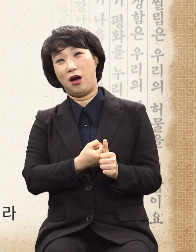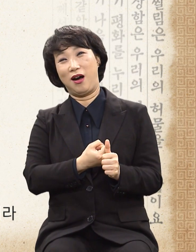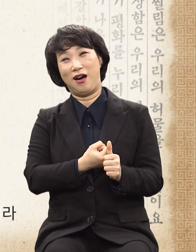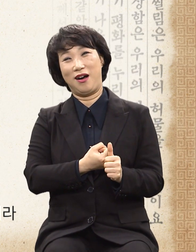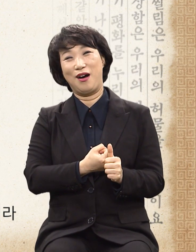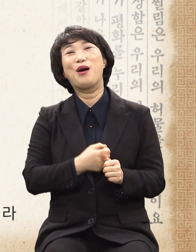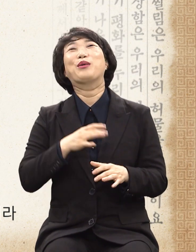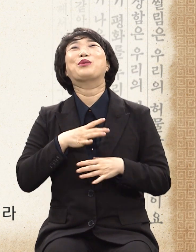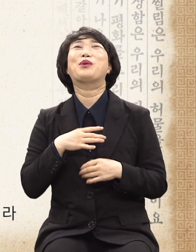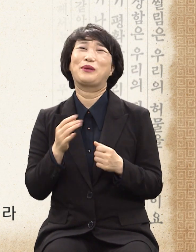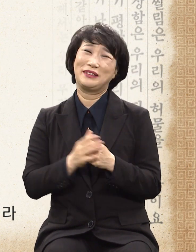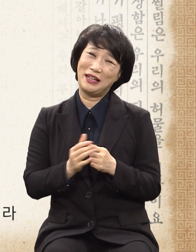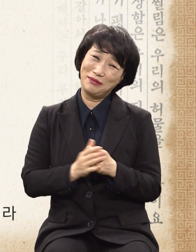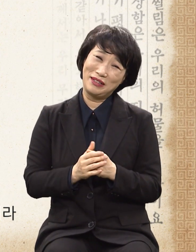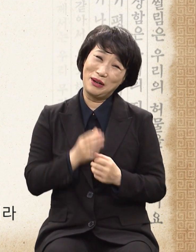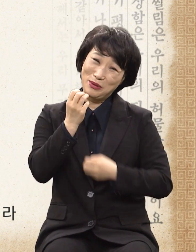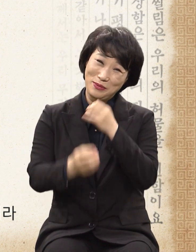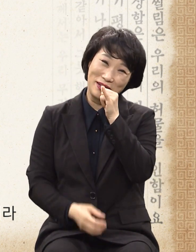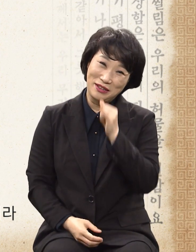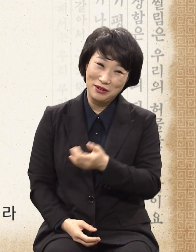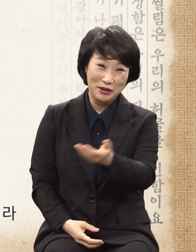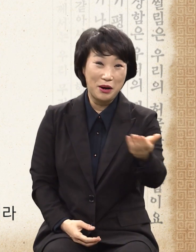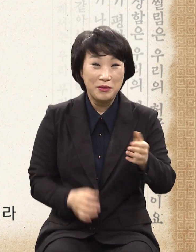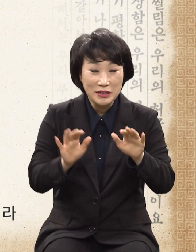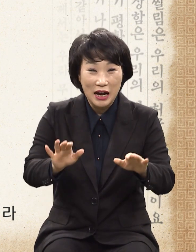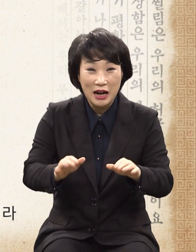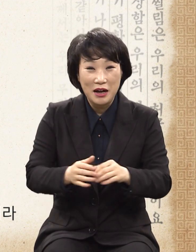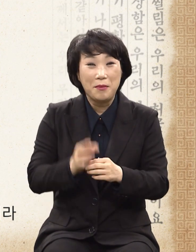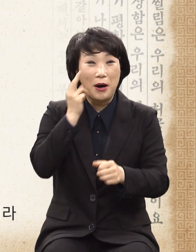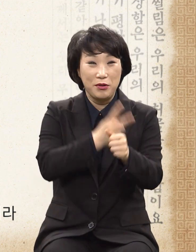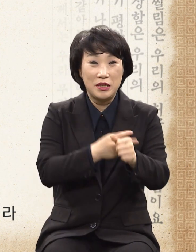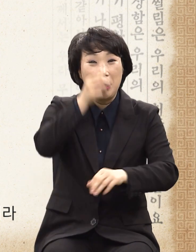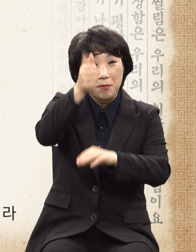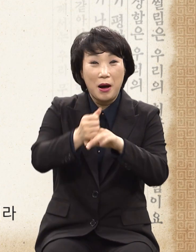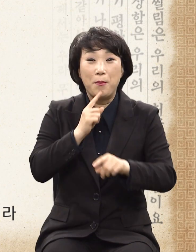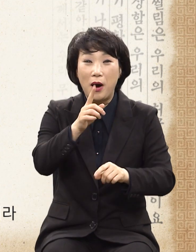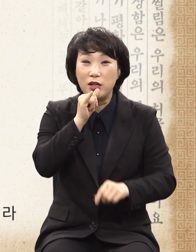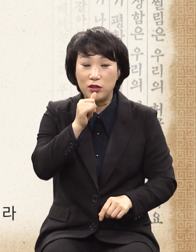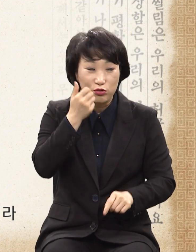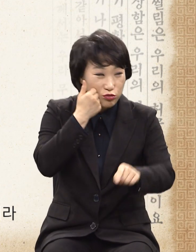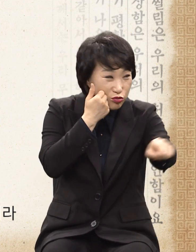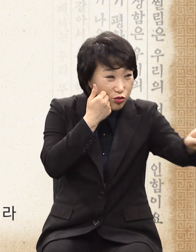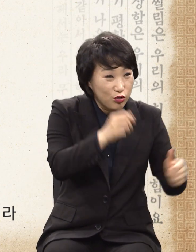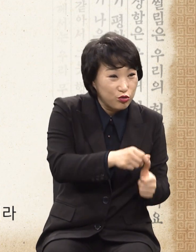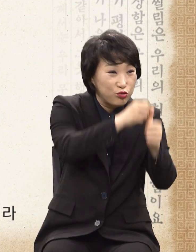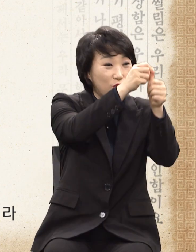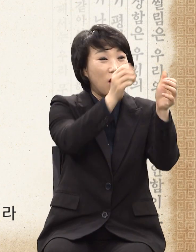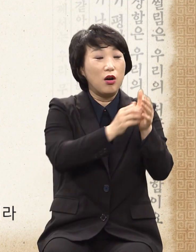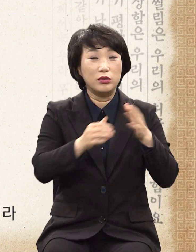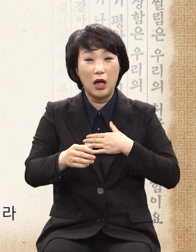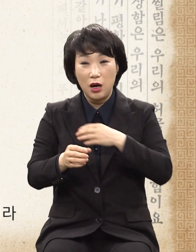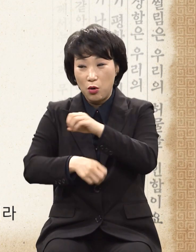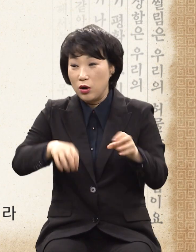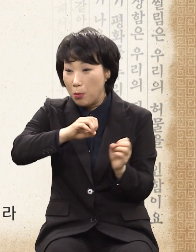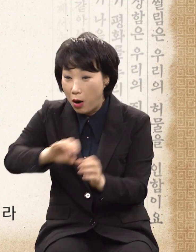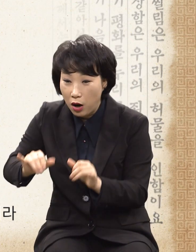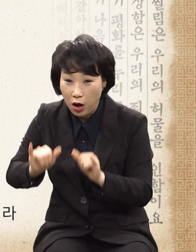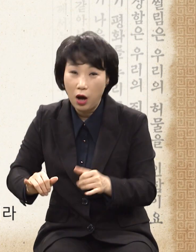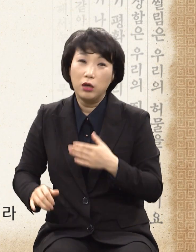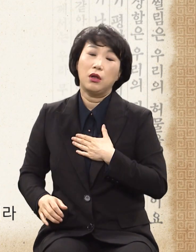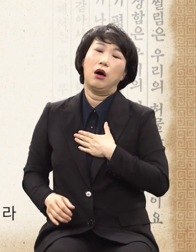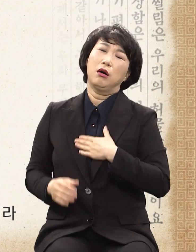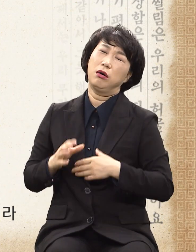두렵다는 것입니다. 응? 여러분, 마지막에 뭐라고 합니까? 내가 남은 구원하고 내가 버림받을까